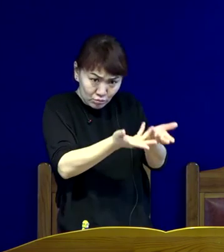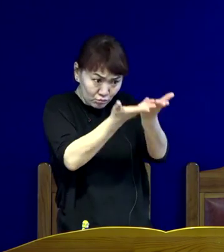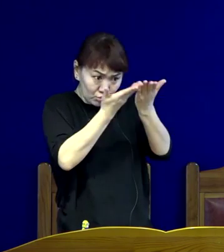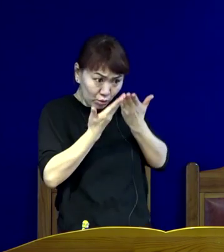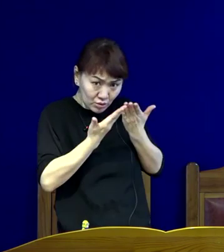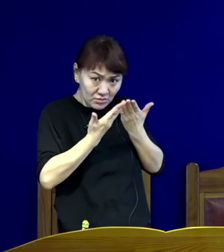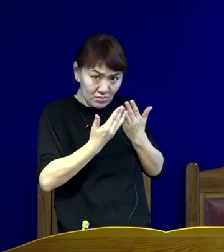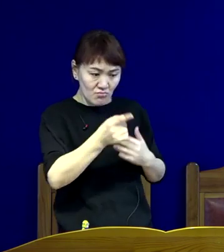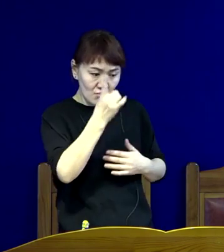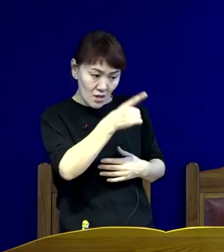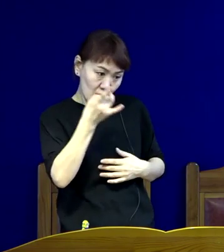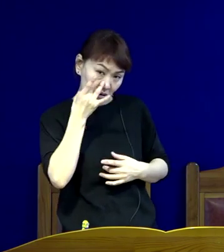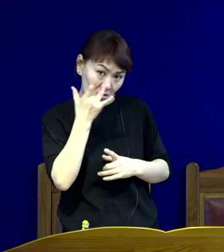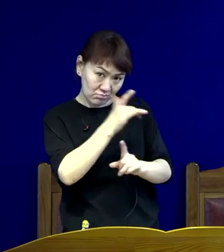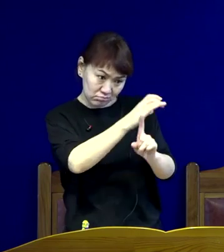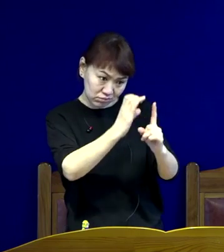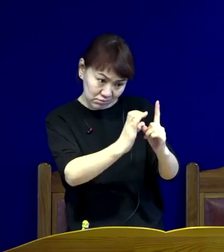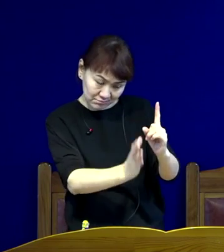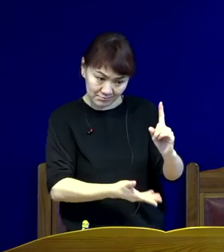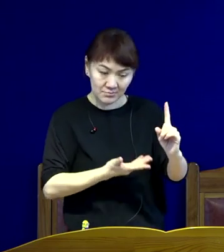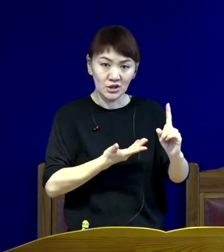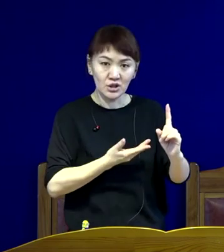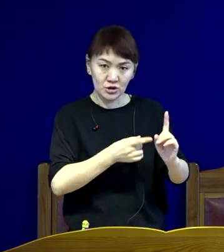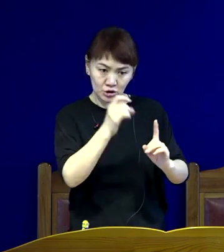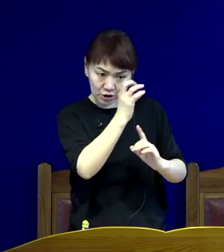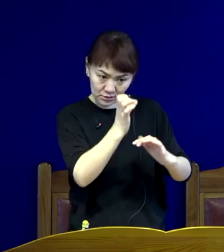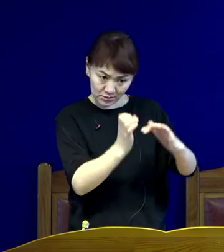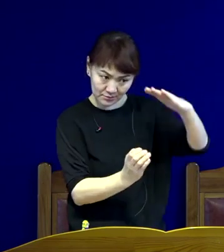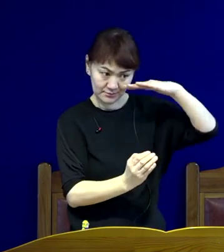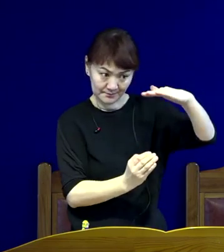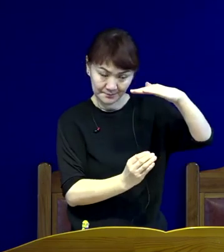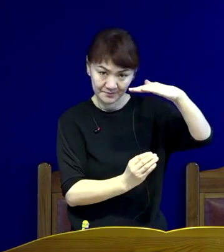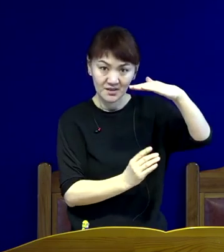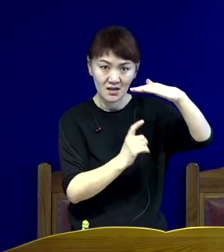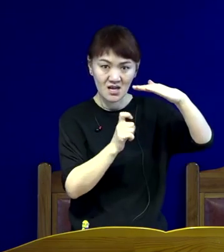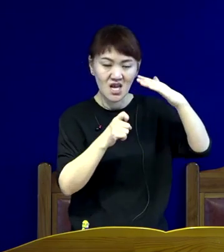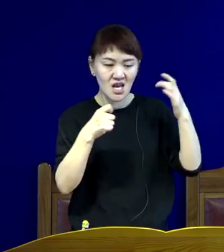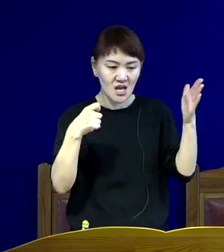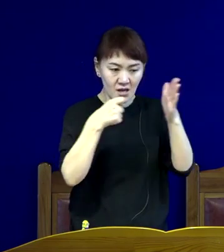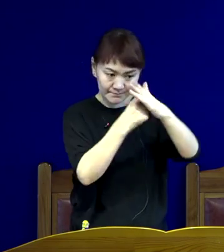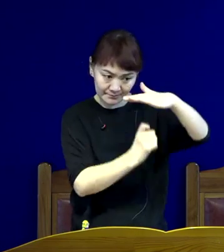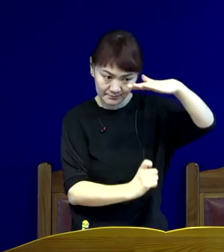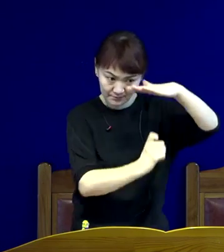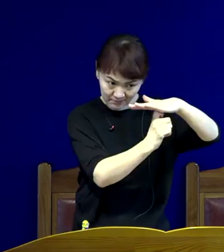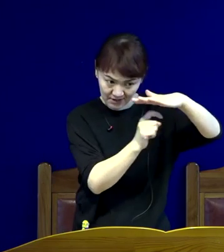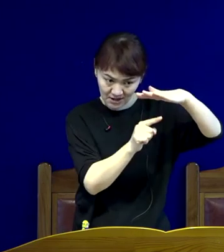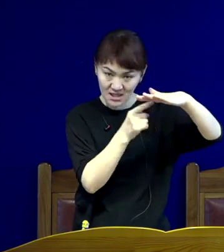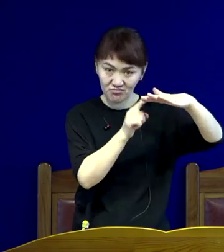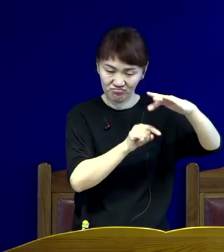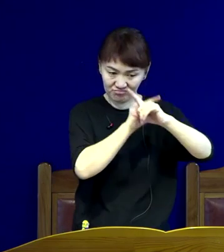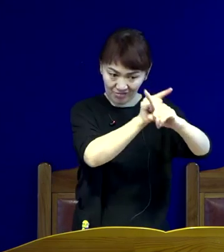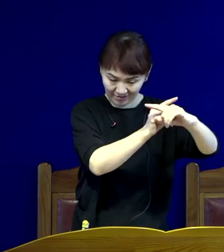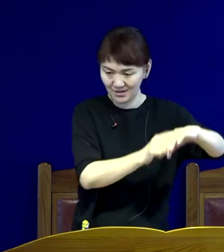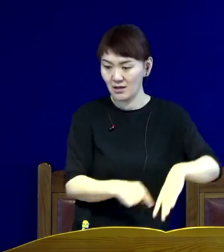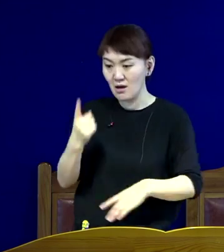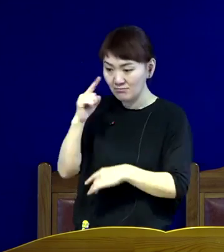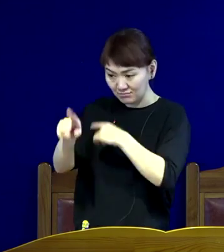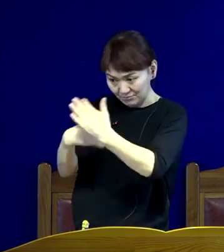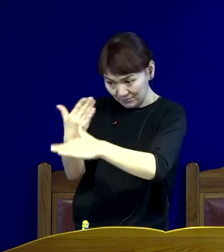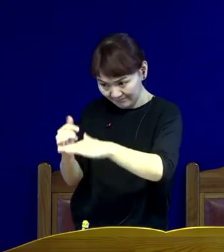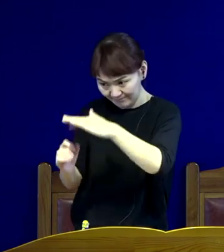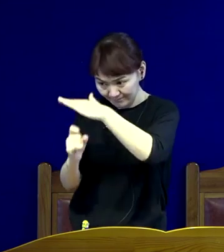зөвхөстэйгээр зогсож амьдрах гэж тэр хэмжүүрт даадах гэж хичээж зүтгэх ёстой гэсэн юм.